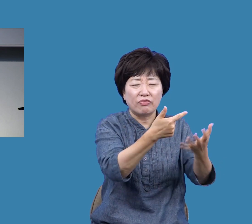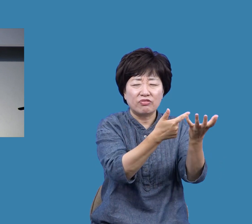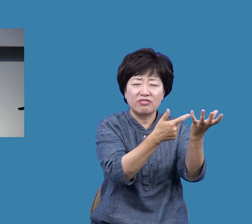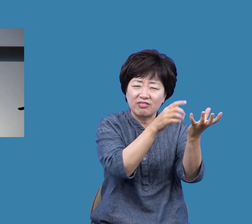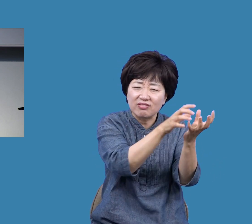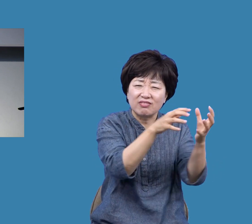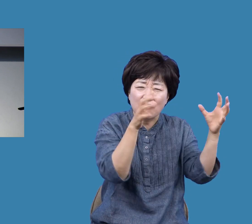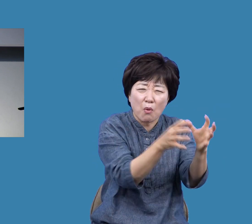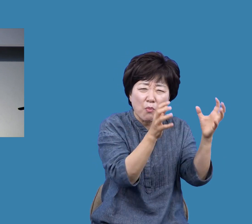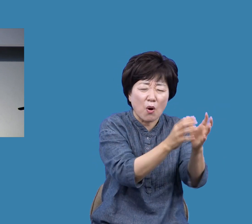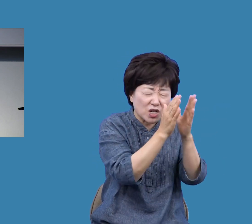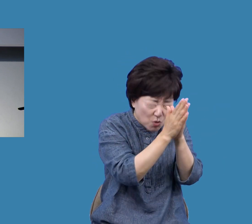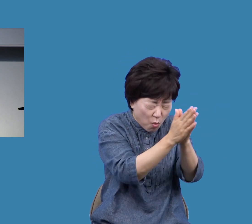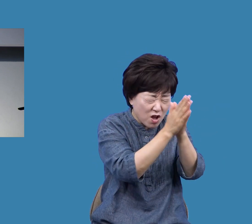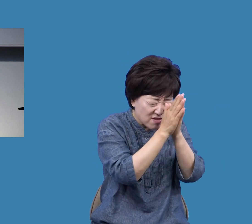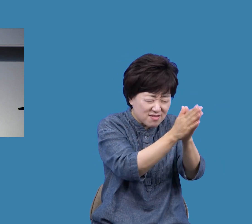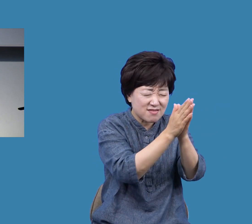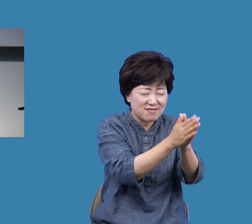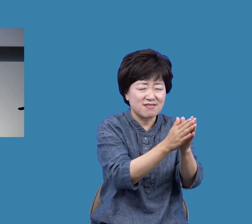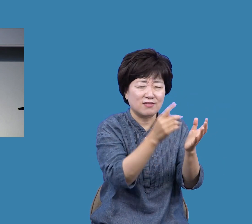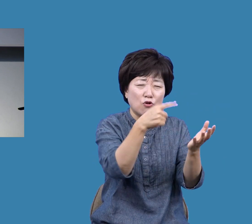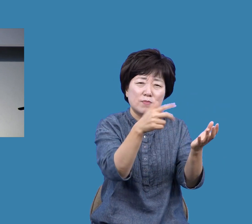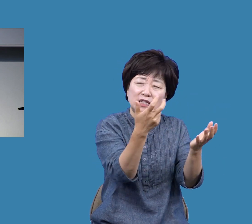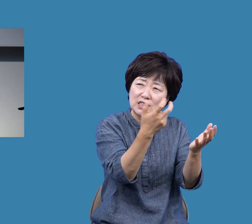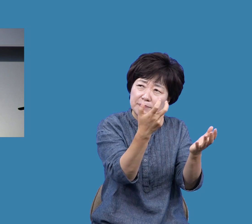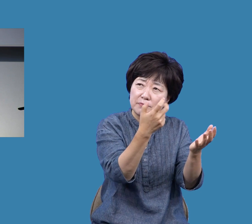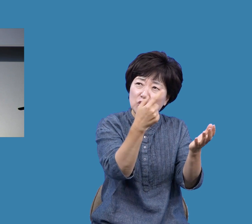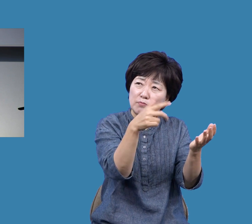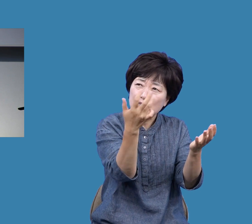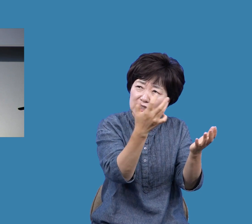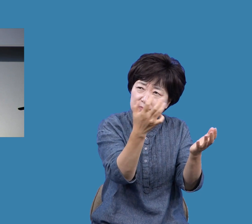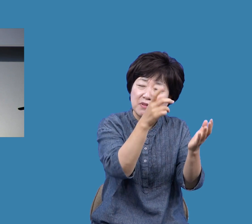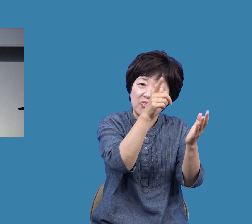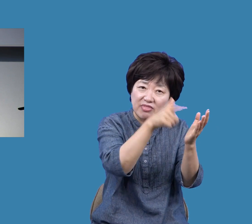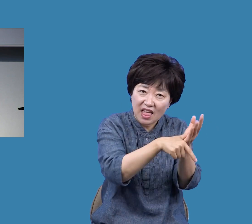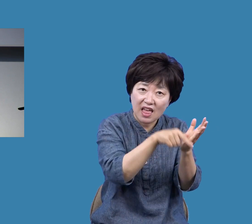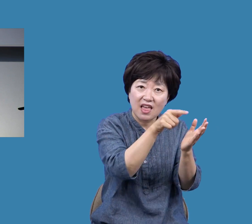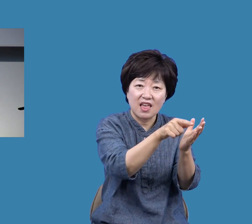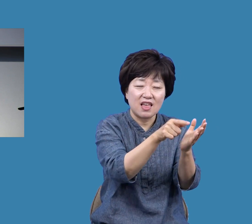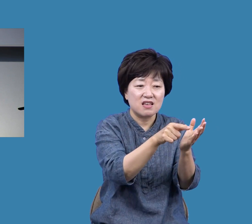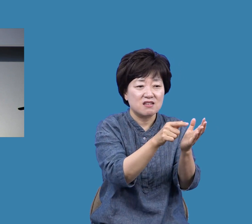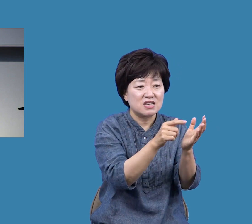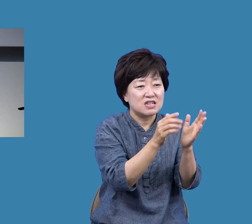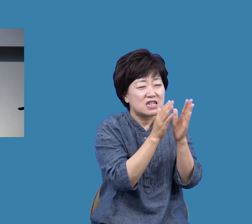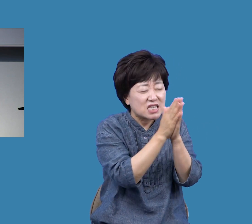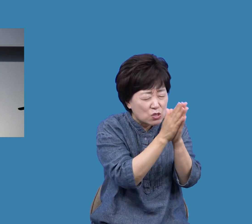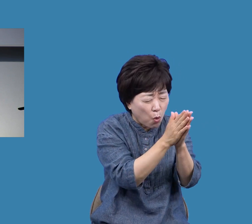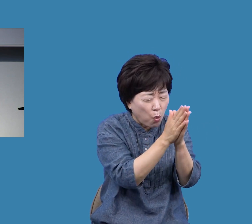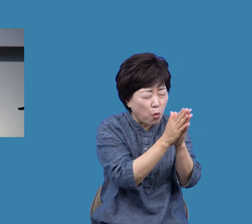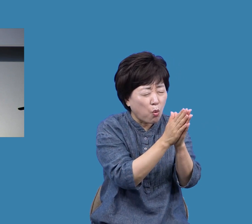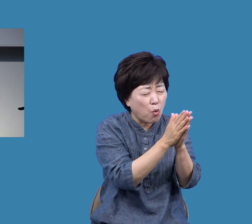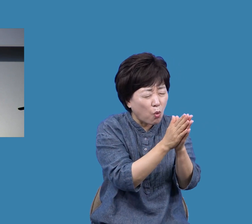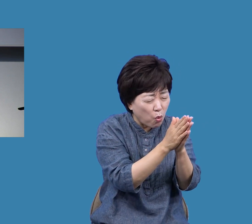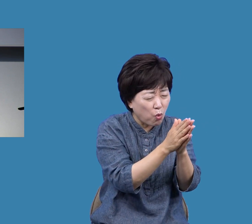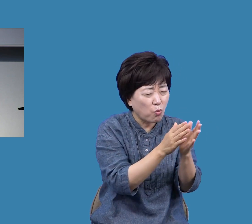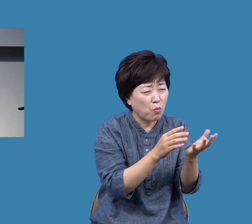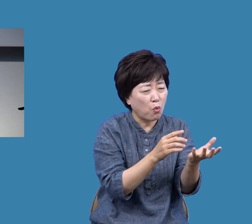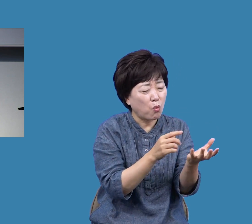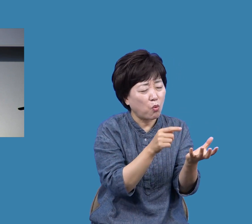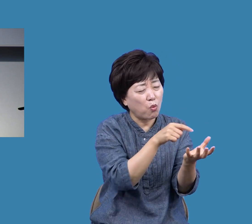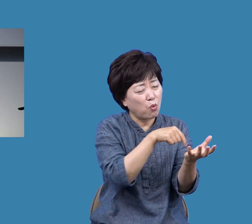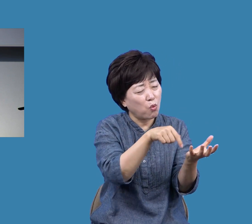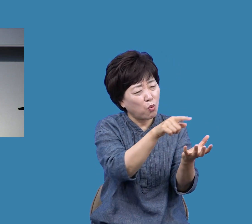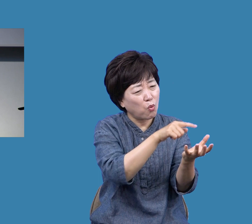80년대까지 굉장히 강하게 있었는데 뭐 그런 은사들이 이제 큰 유익을 준 것들도 있는데 결국 마지막에 가보면 뭐 그렇게